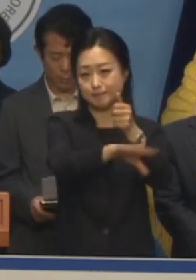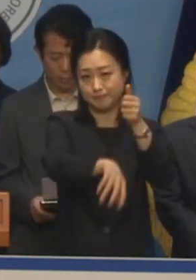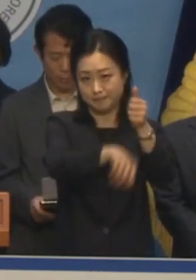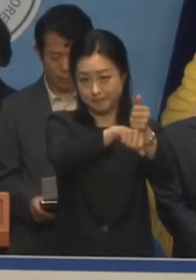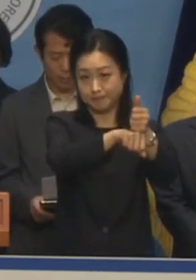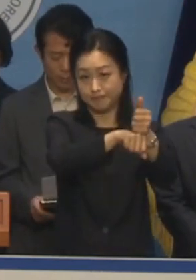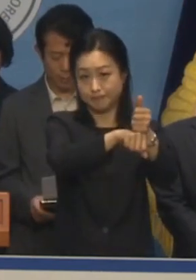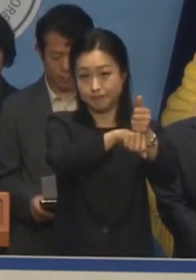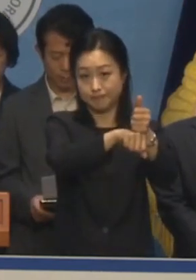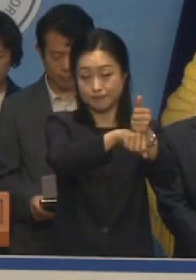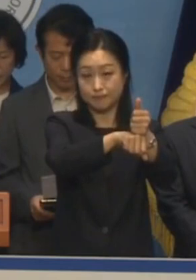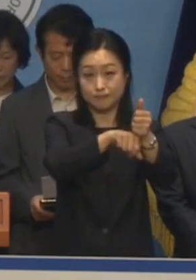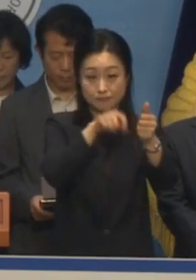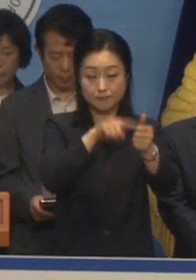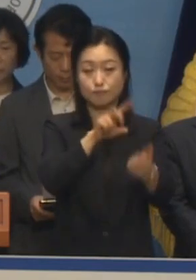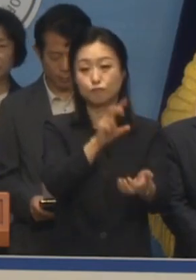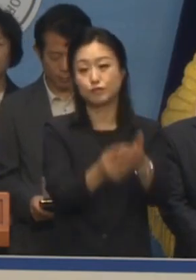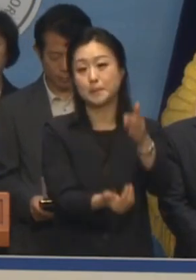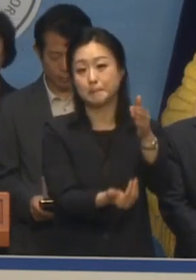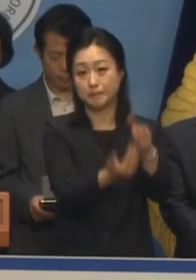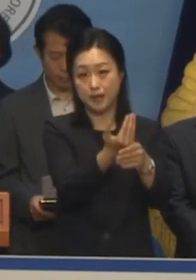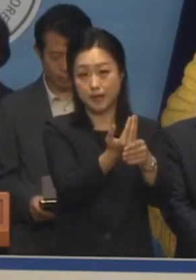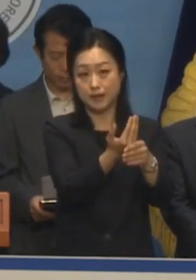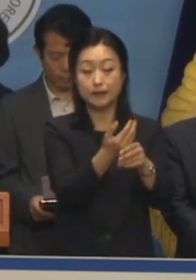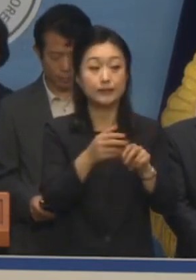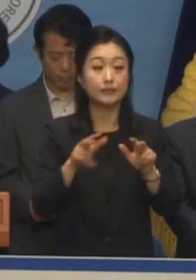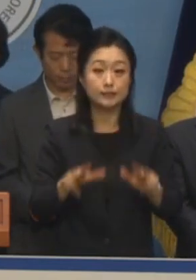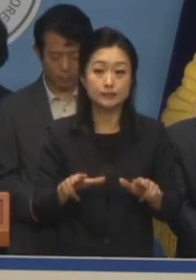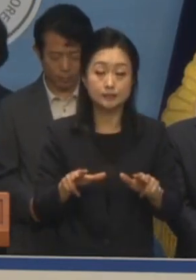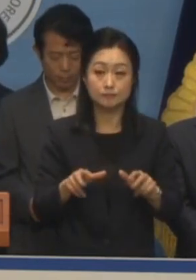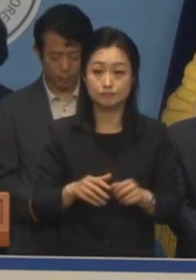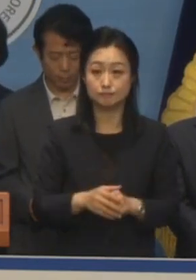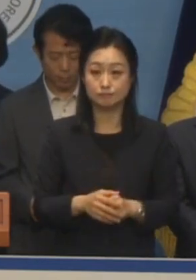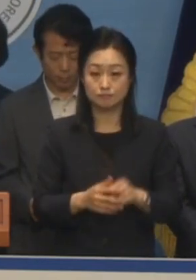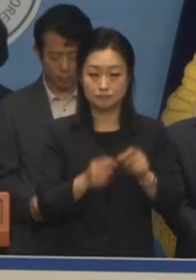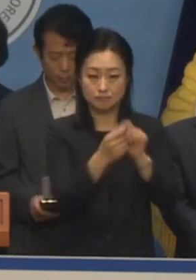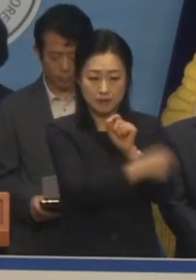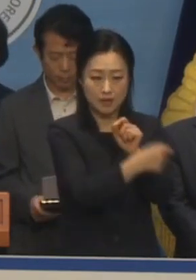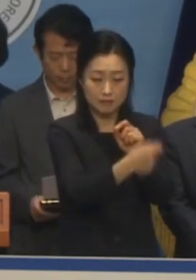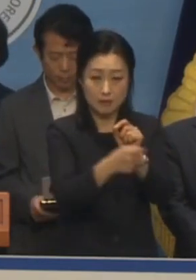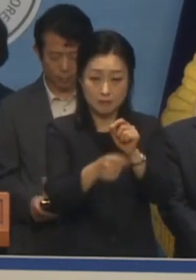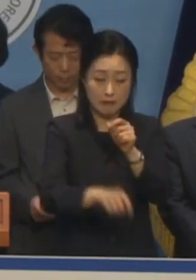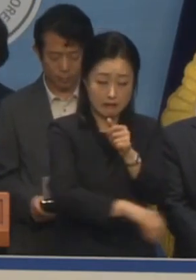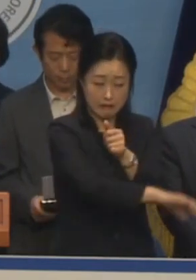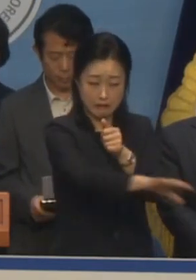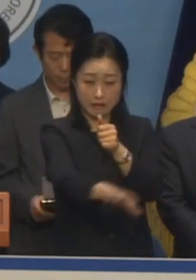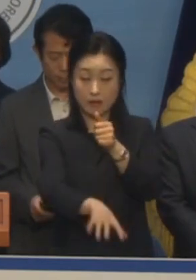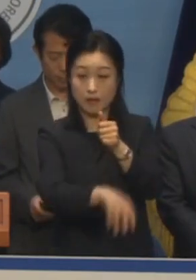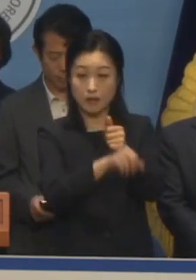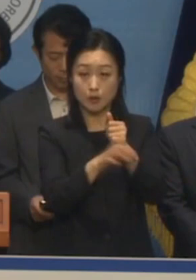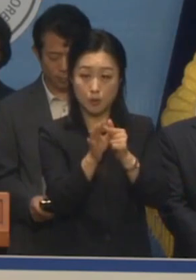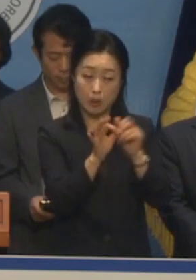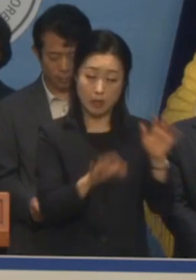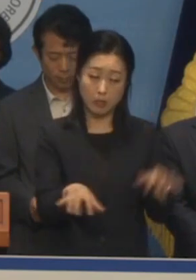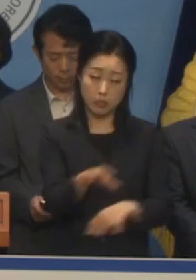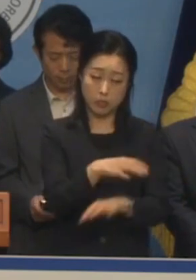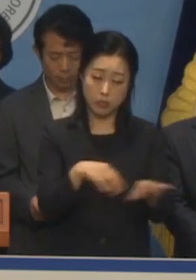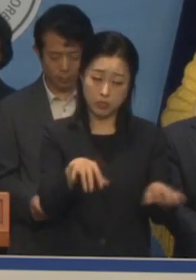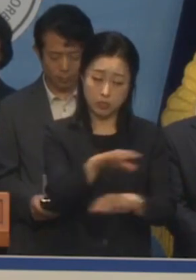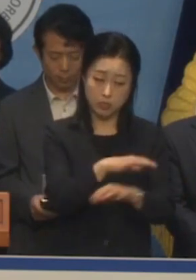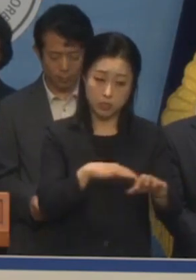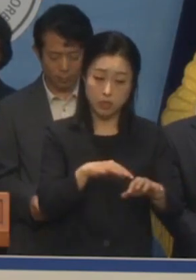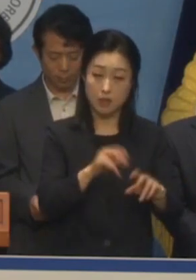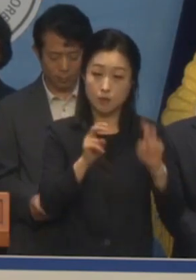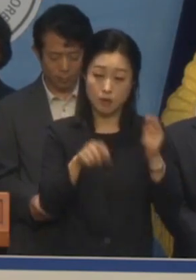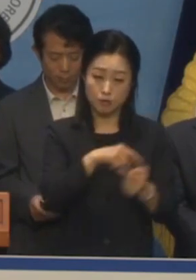불공정으로 인한 대참사입니다. 현실을 고려하지 않은 문어발식 확장과 지금 돌려막기 같이